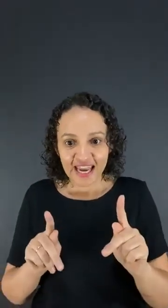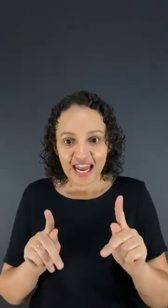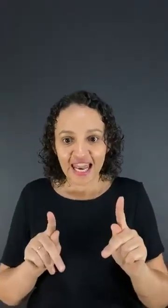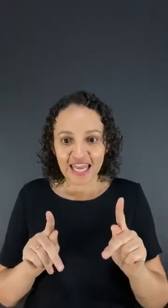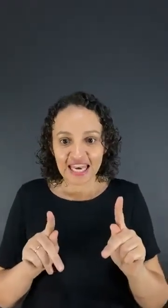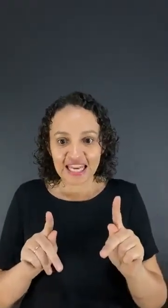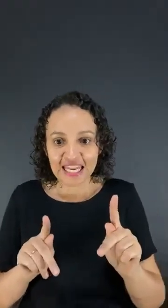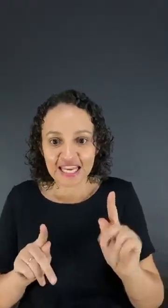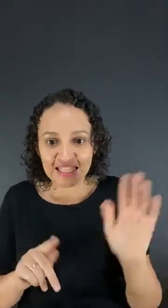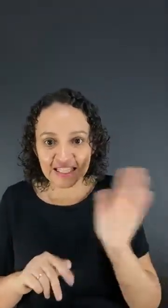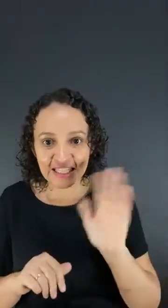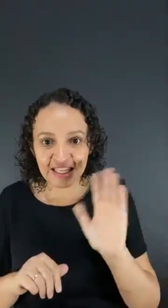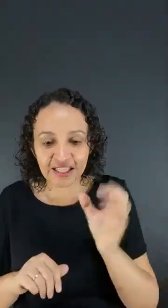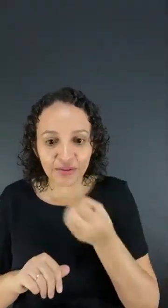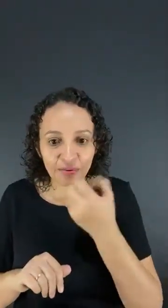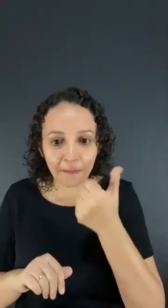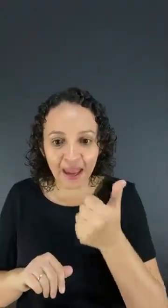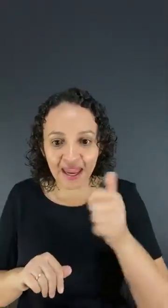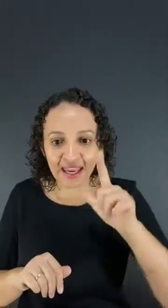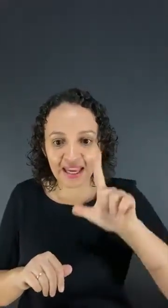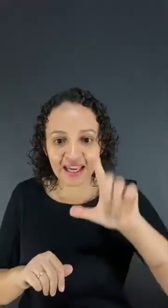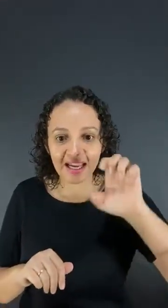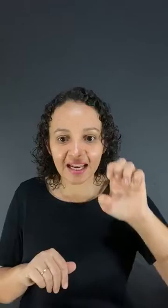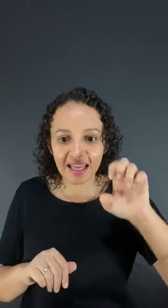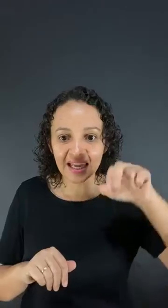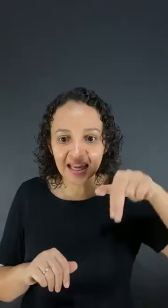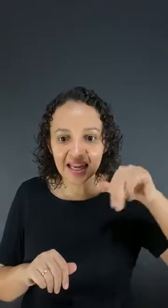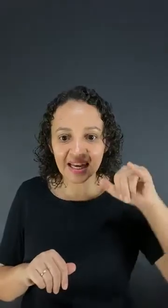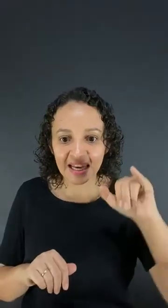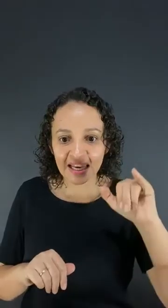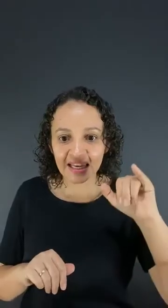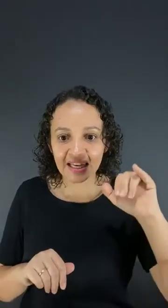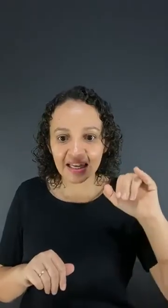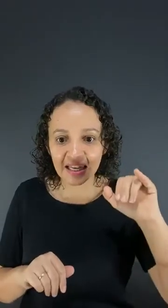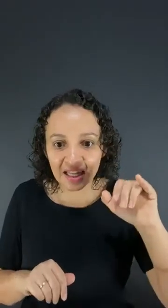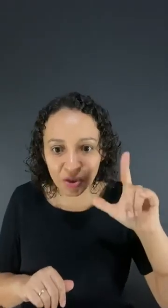ok? Lenice, tudo bem?